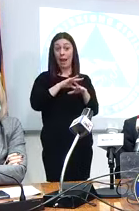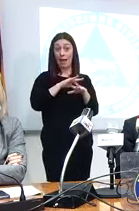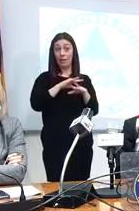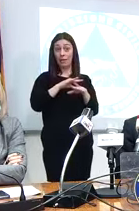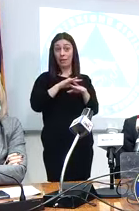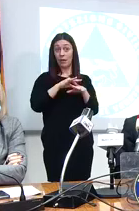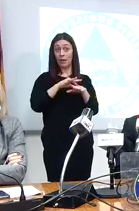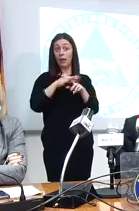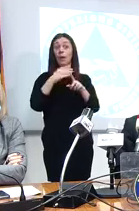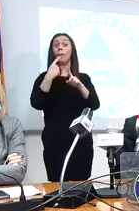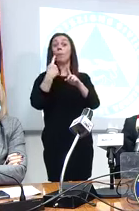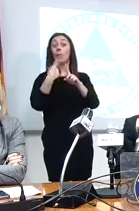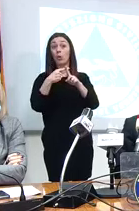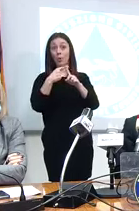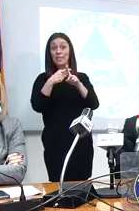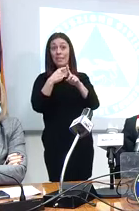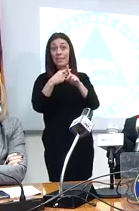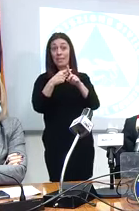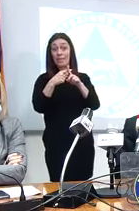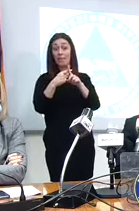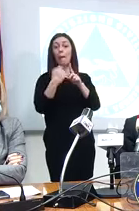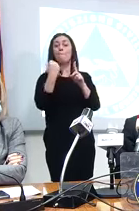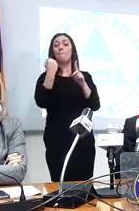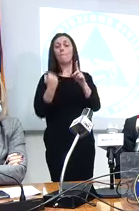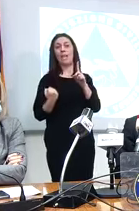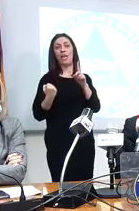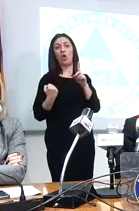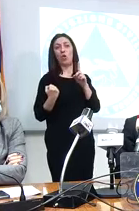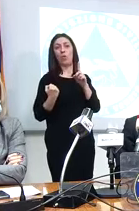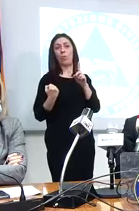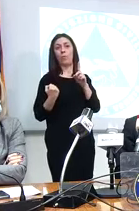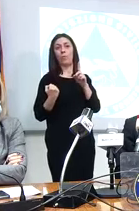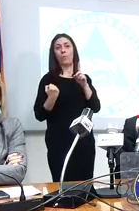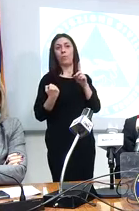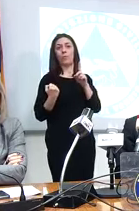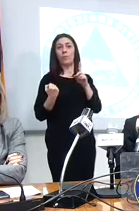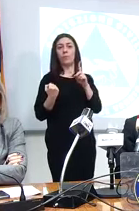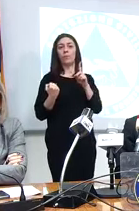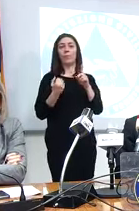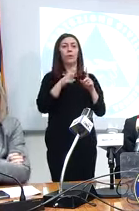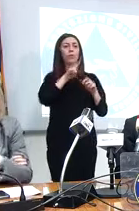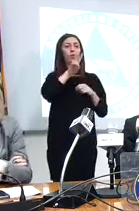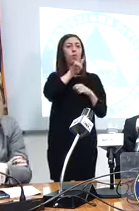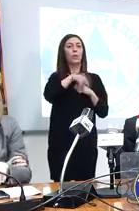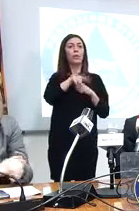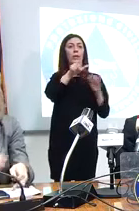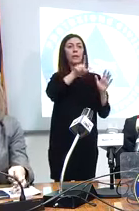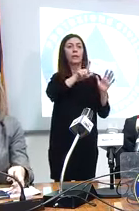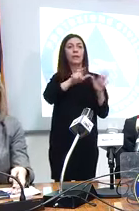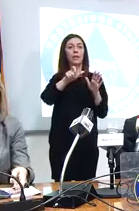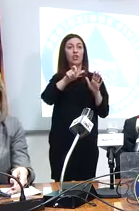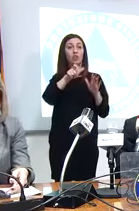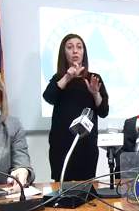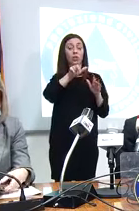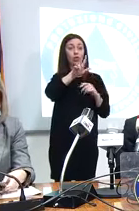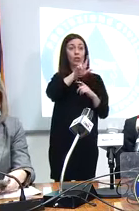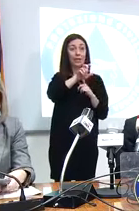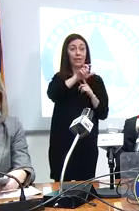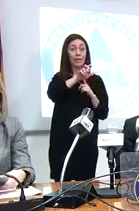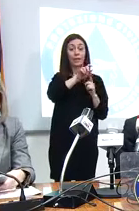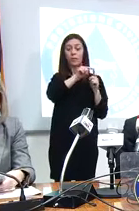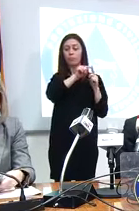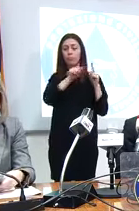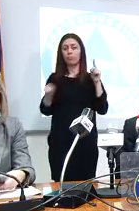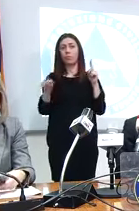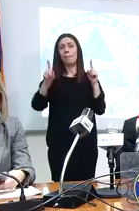positivi in meno, da 2.730 a 1.600, voi